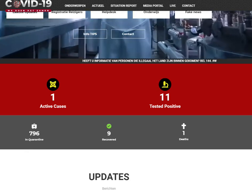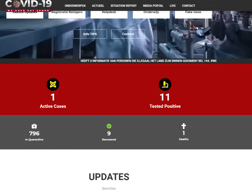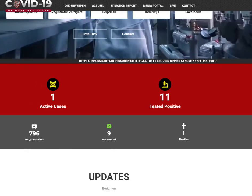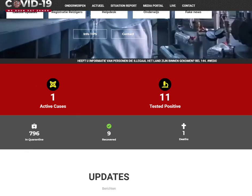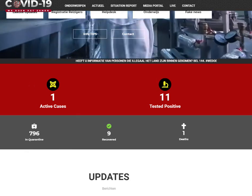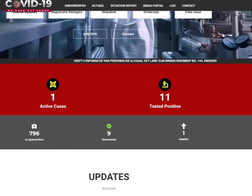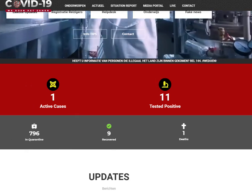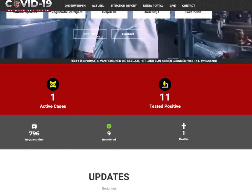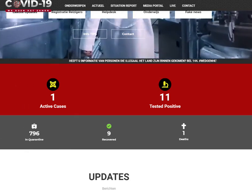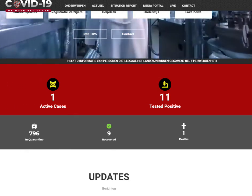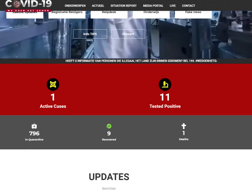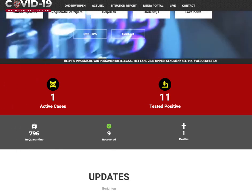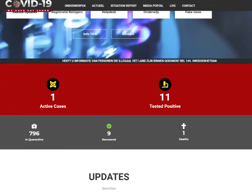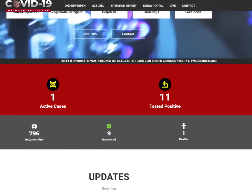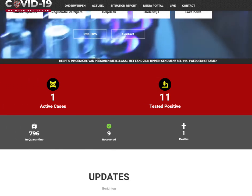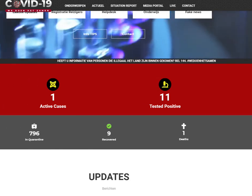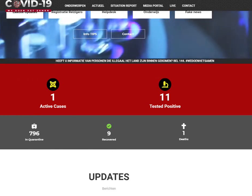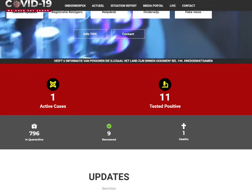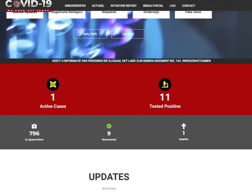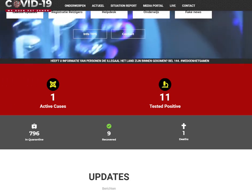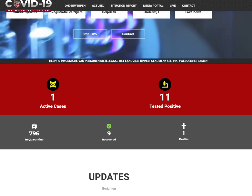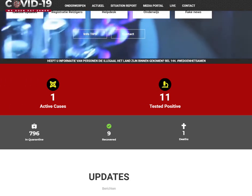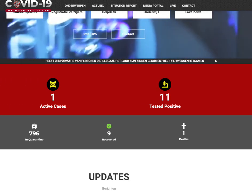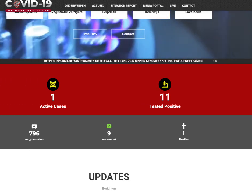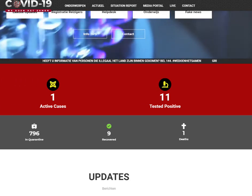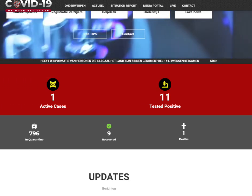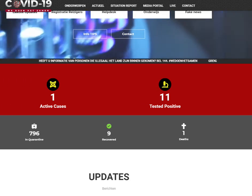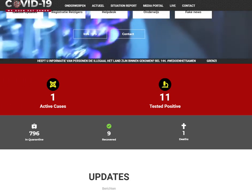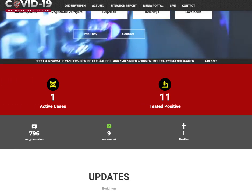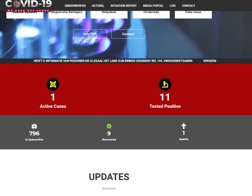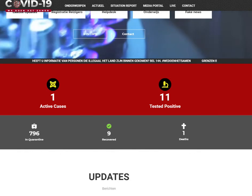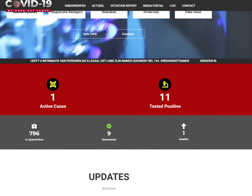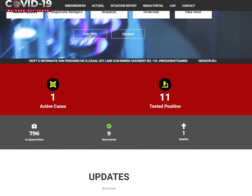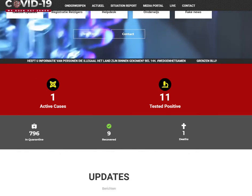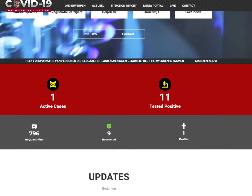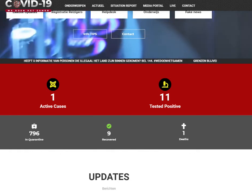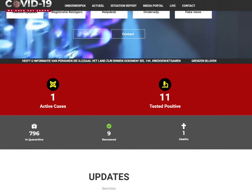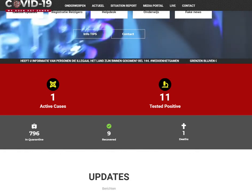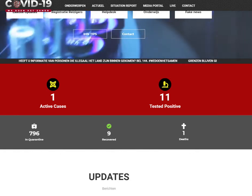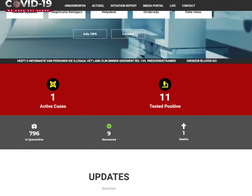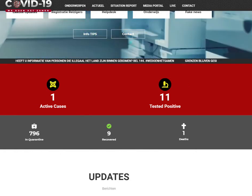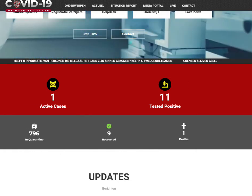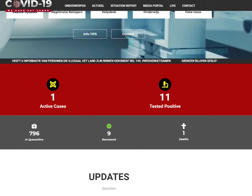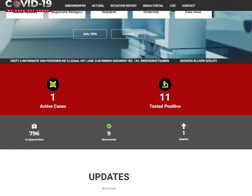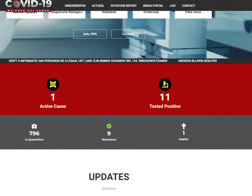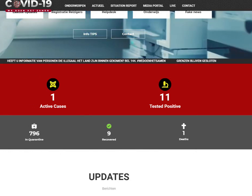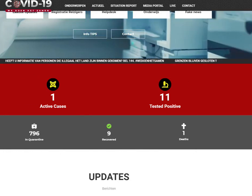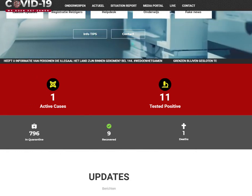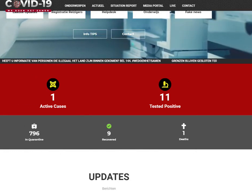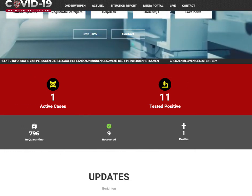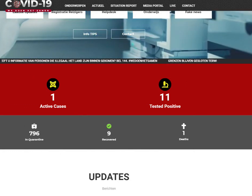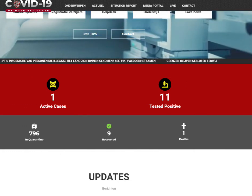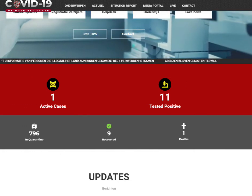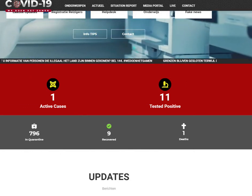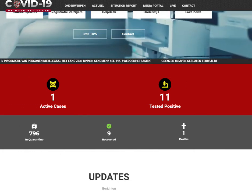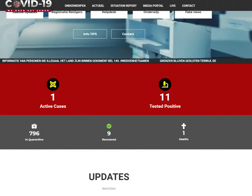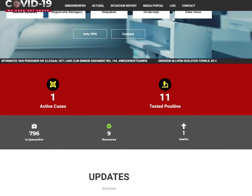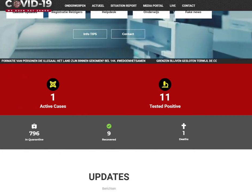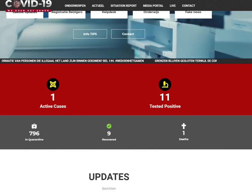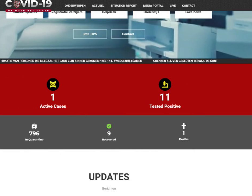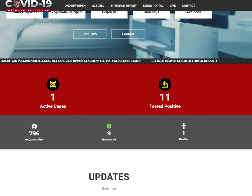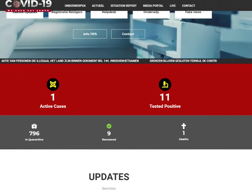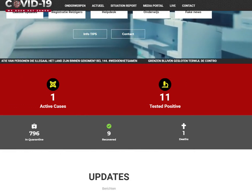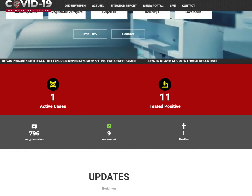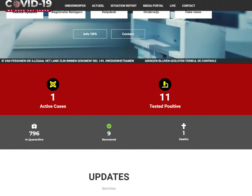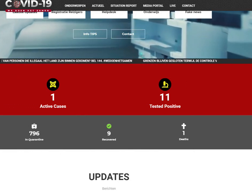het staatshoofd aangegeven dat op 24 en 25 mei de tijdelijke partiële lockdown wordt